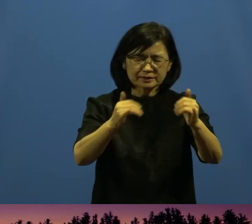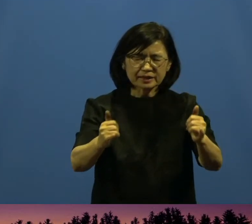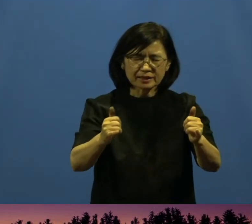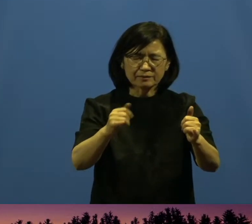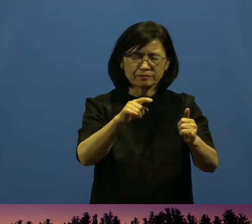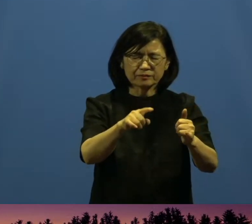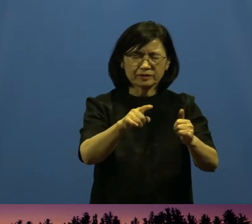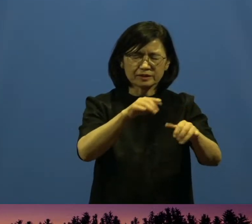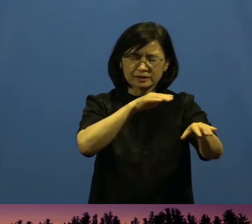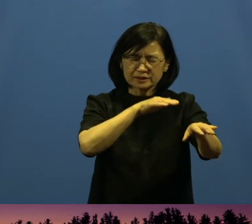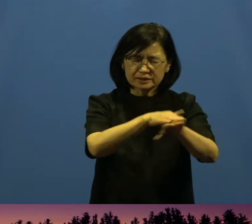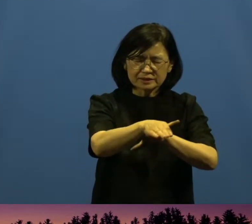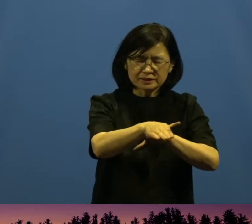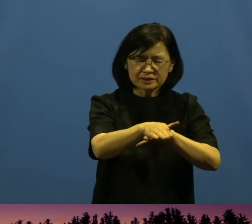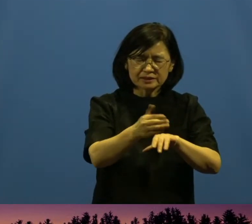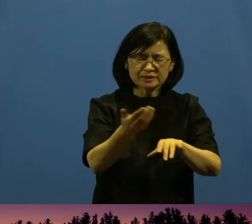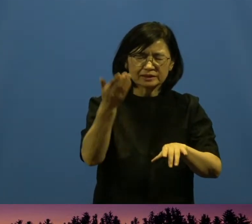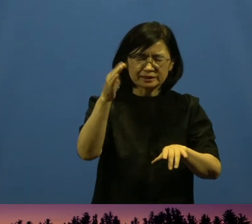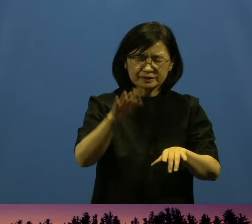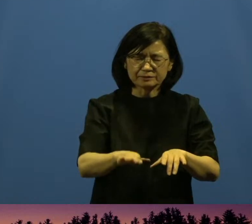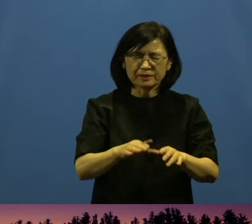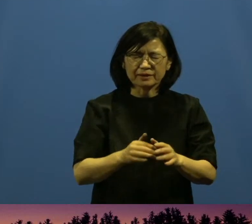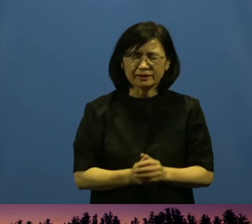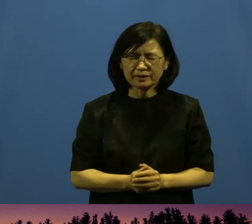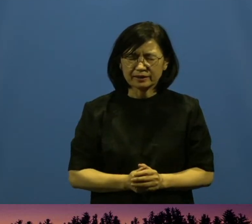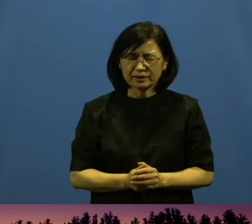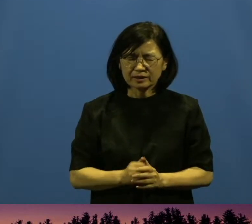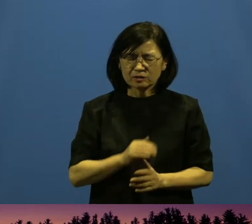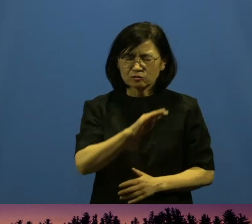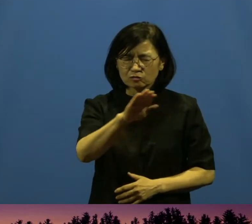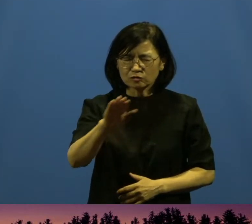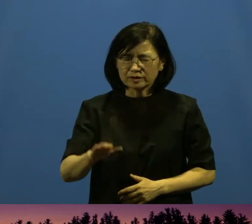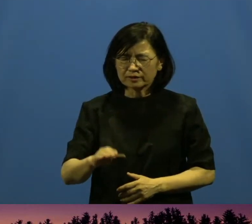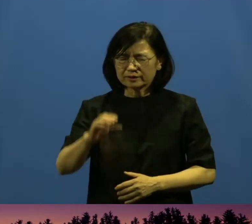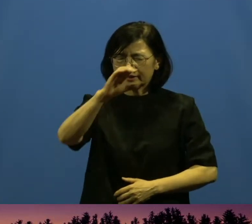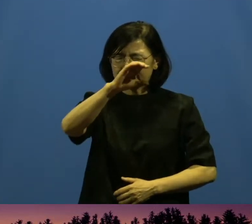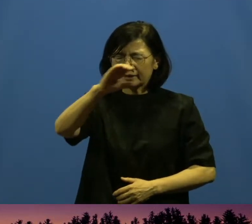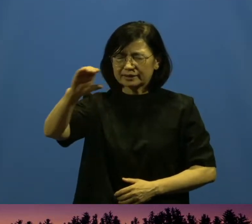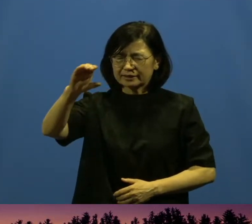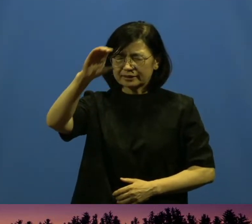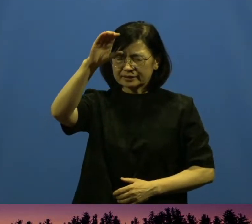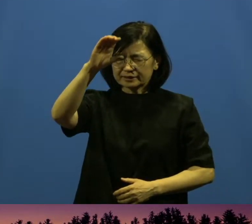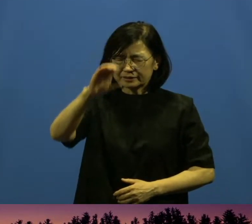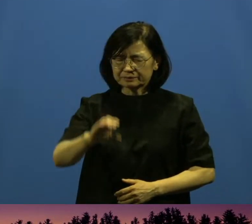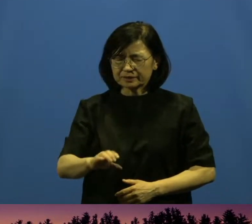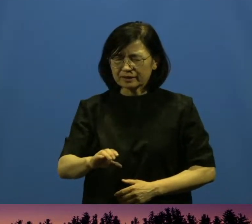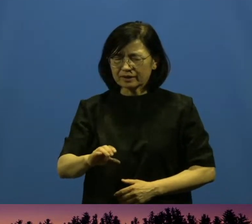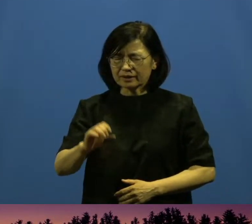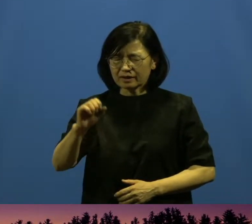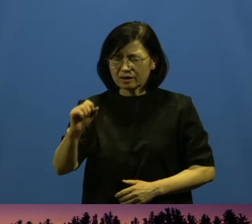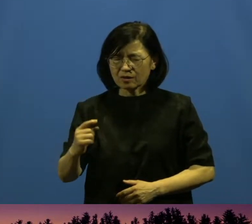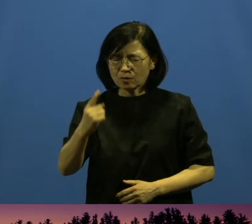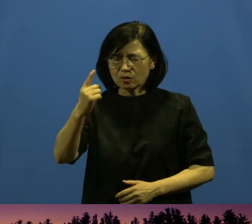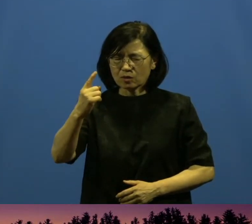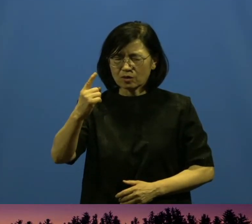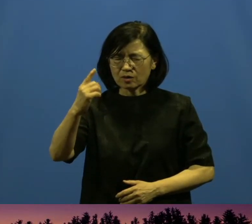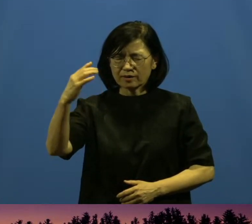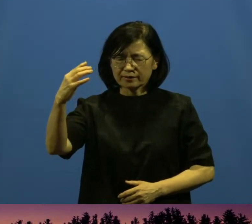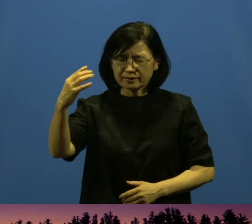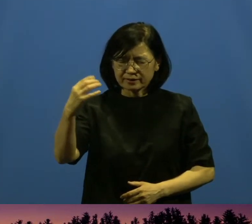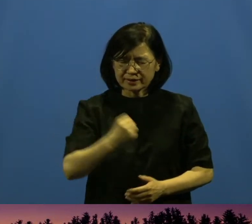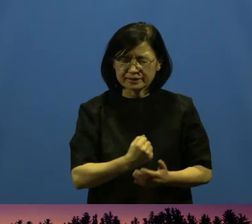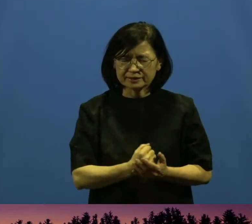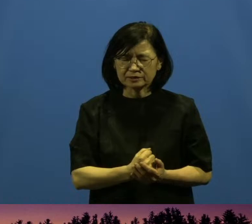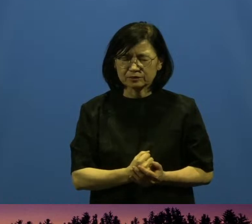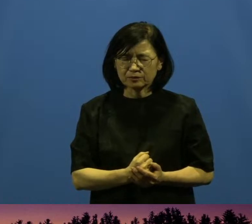위험한 거예요. 그 끝은 벼랑 끝이에요. 우리는 철저히 십자가의 원리를 가져야 돼요. 우리는 완전히 우리의 모든